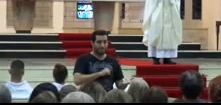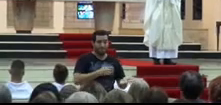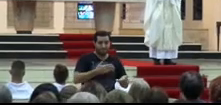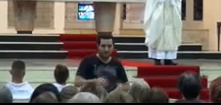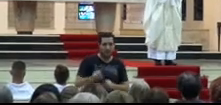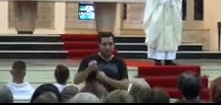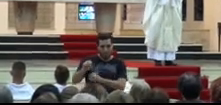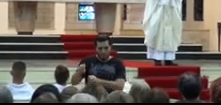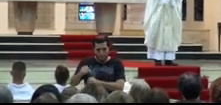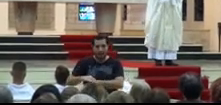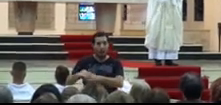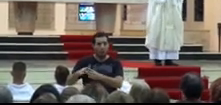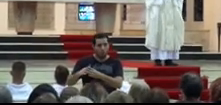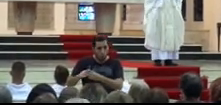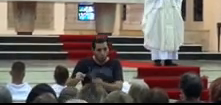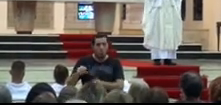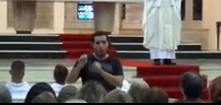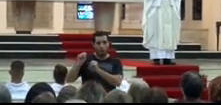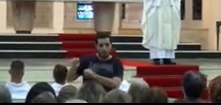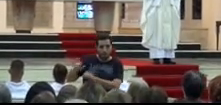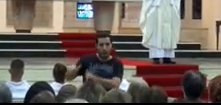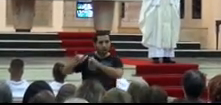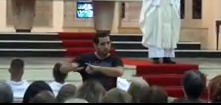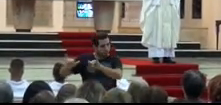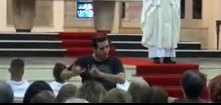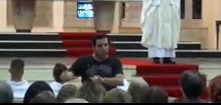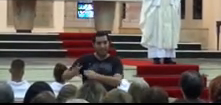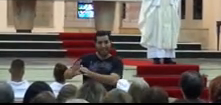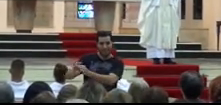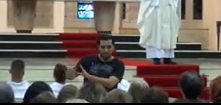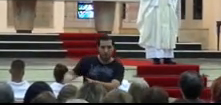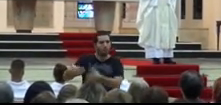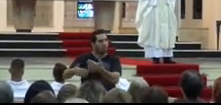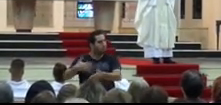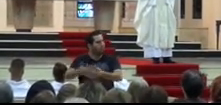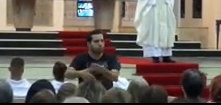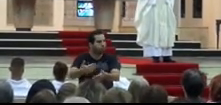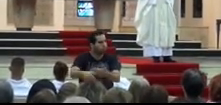fez aquilo que ele fez.